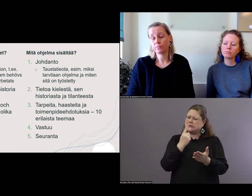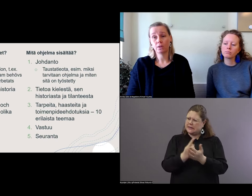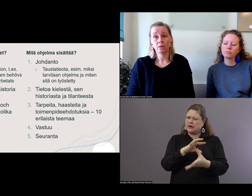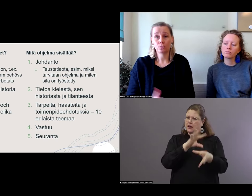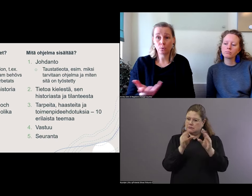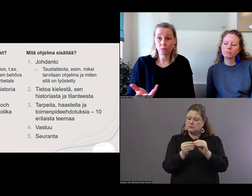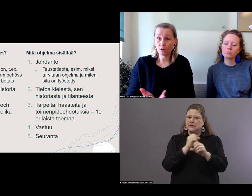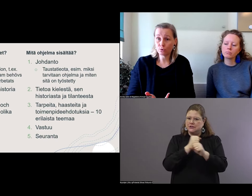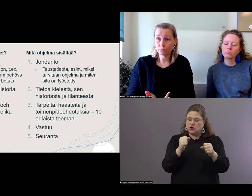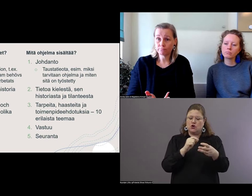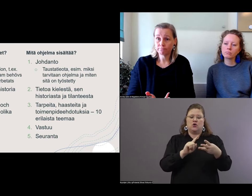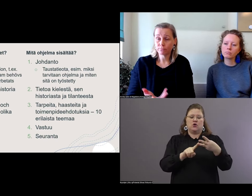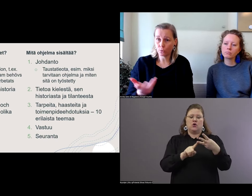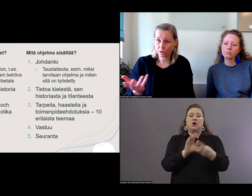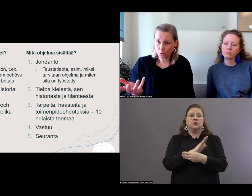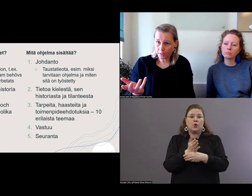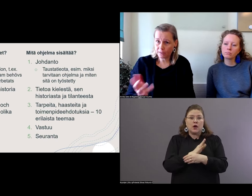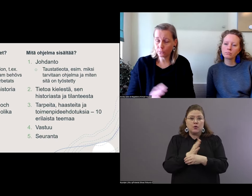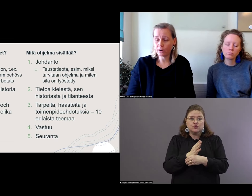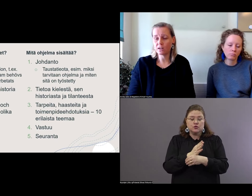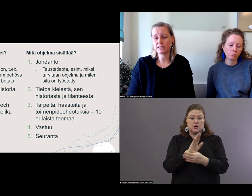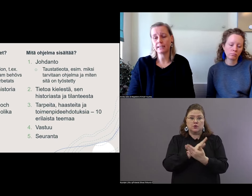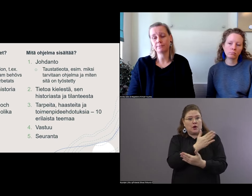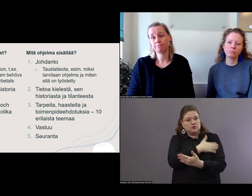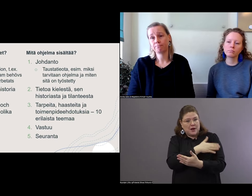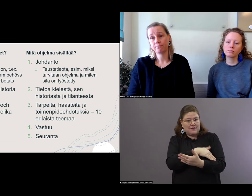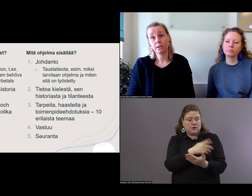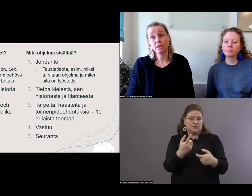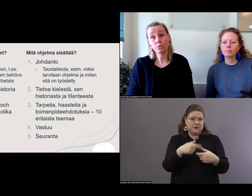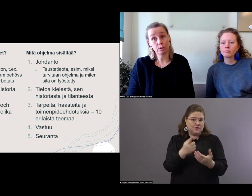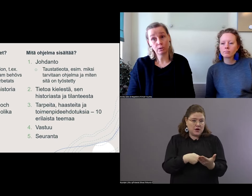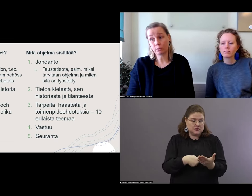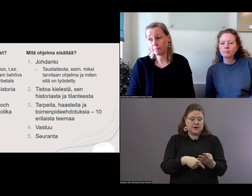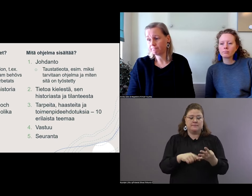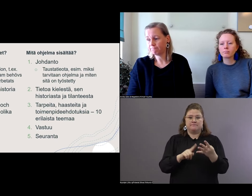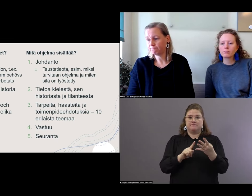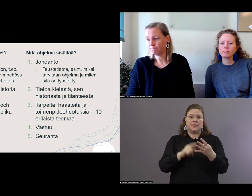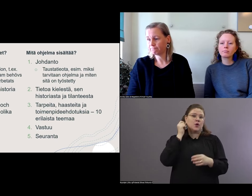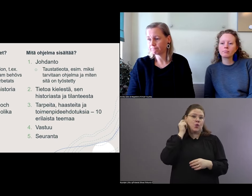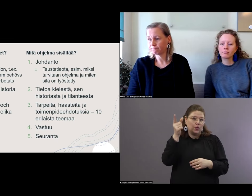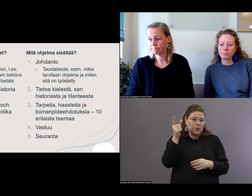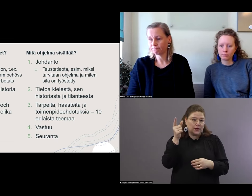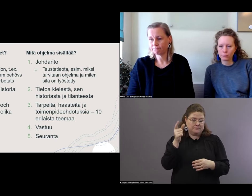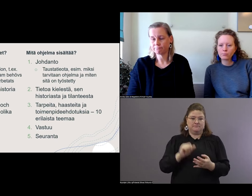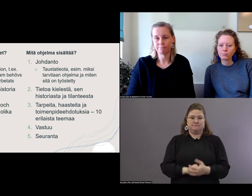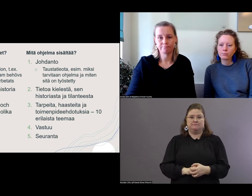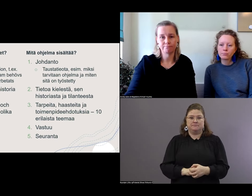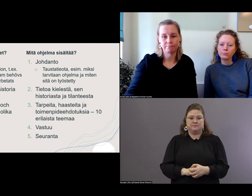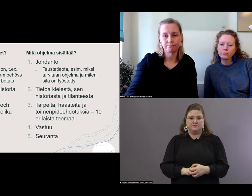kokonaisuus, tulkkaus, tulkkauspalveluiden haasteet ja kulttuuri.